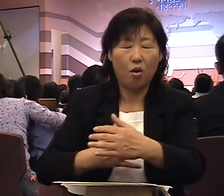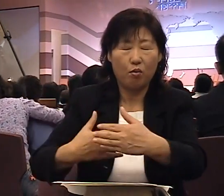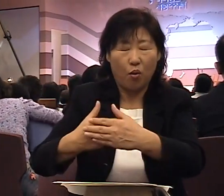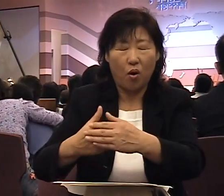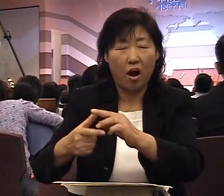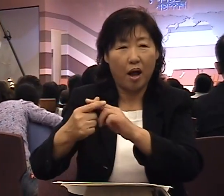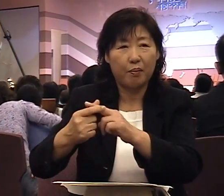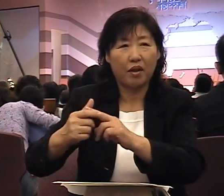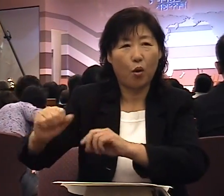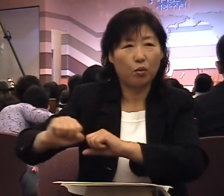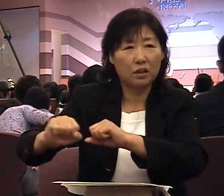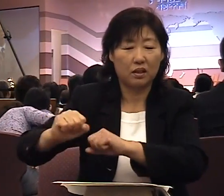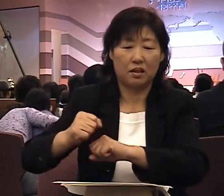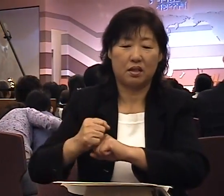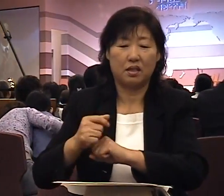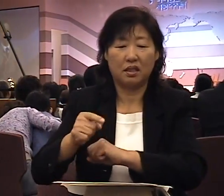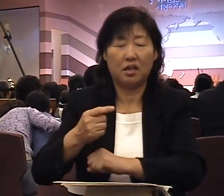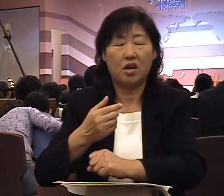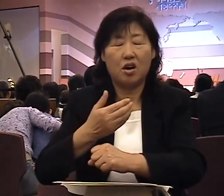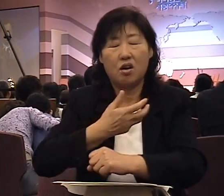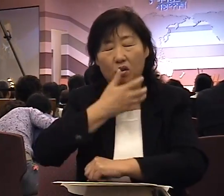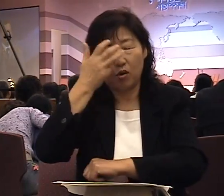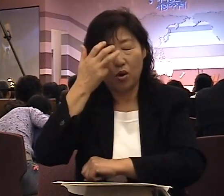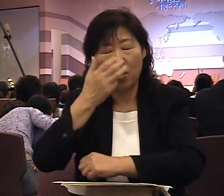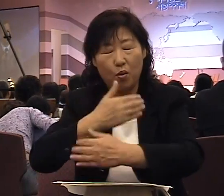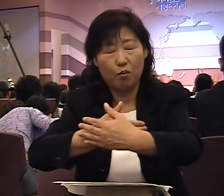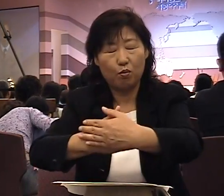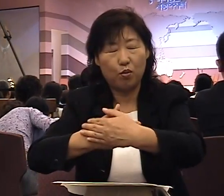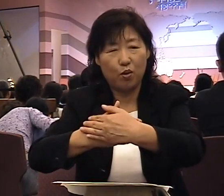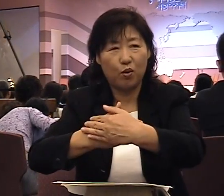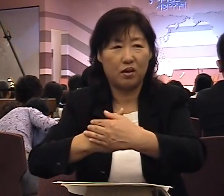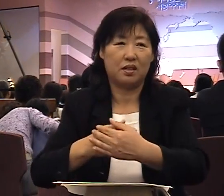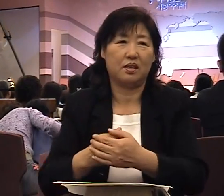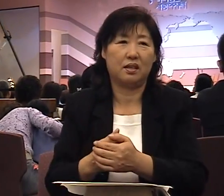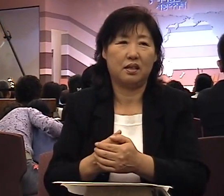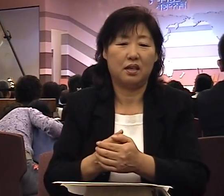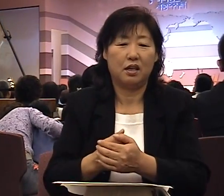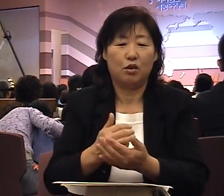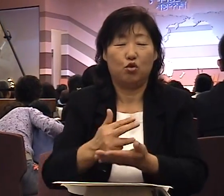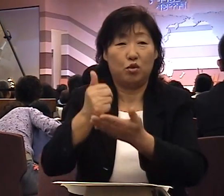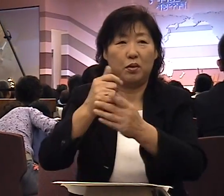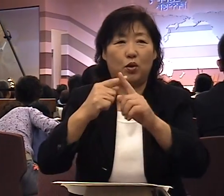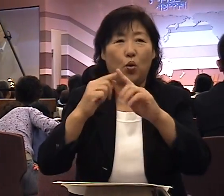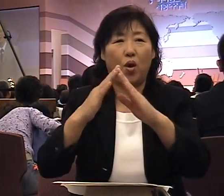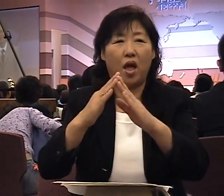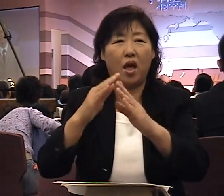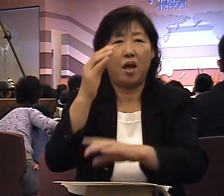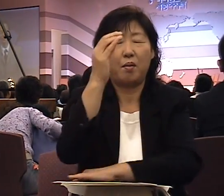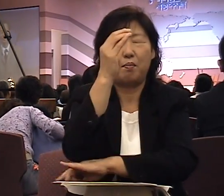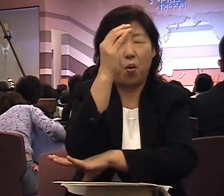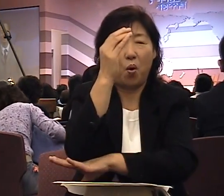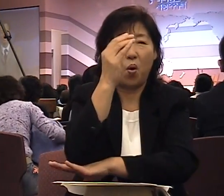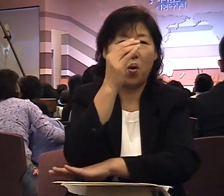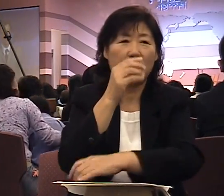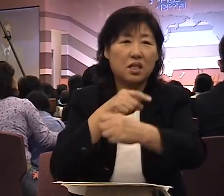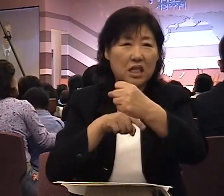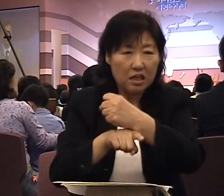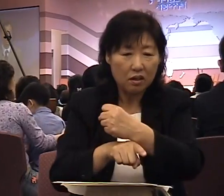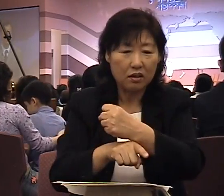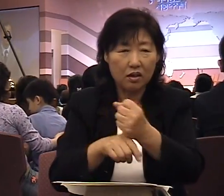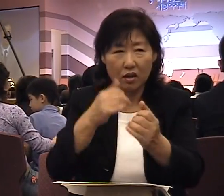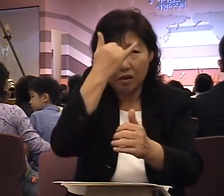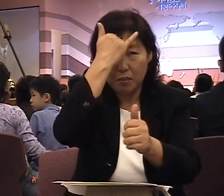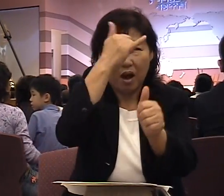같이 움직이자. 그 꿈을 품고 이제 주님의 교회로서 가장 본질적인 일에 충성하자. 계속